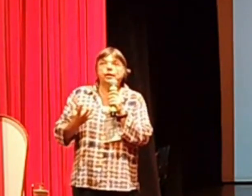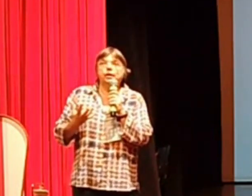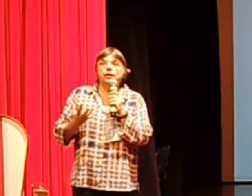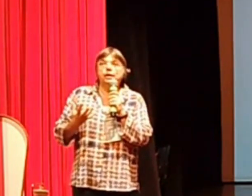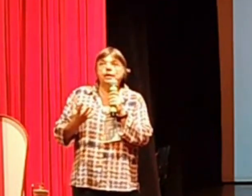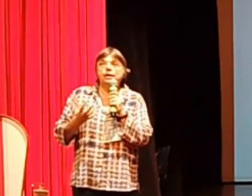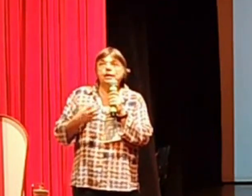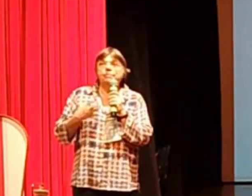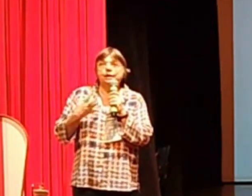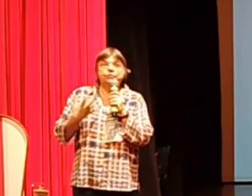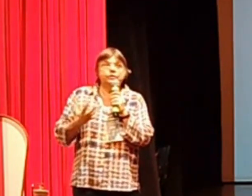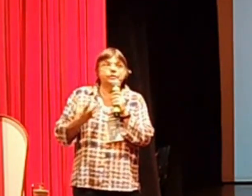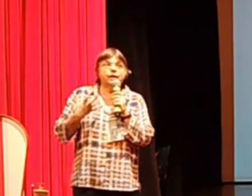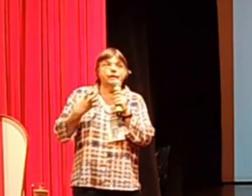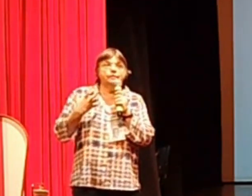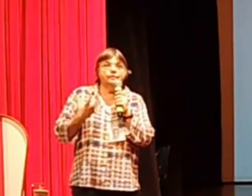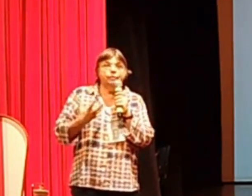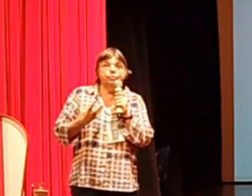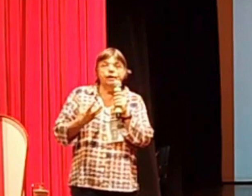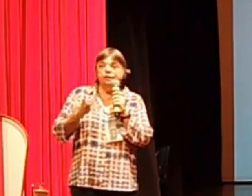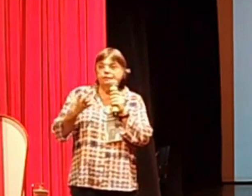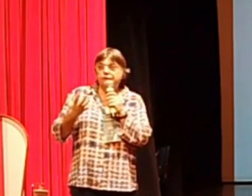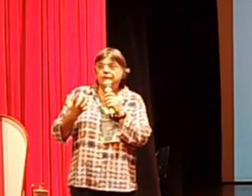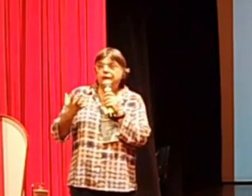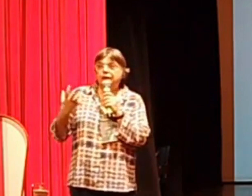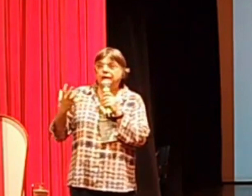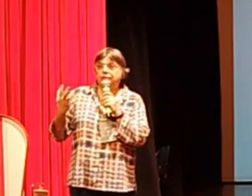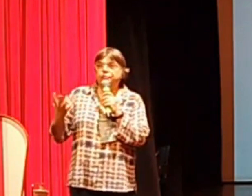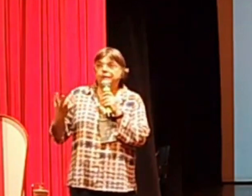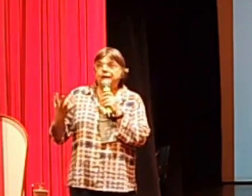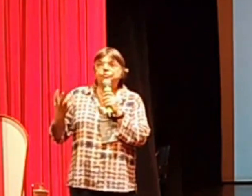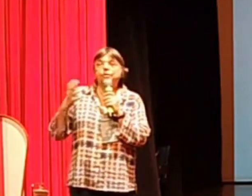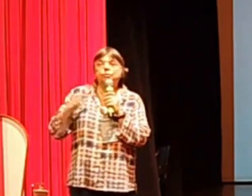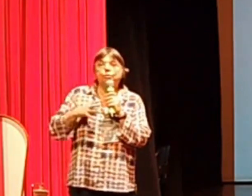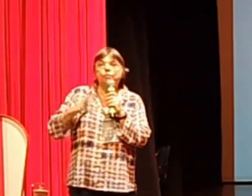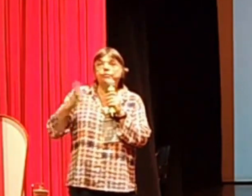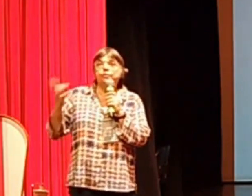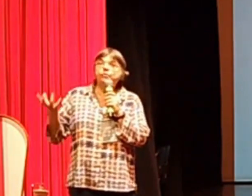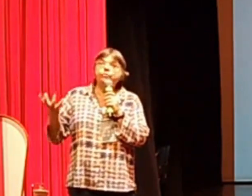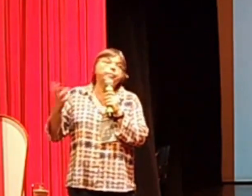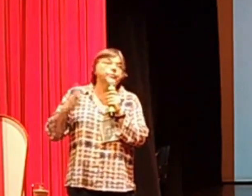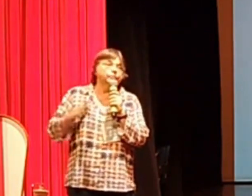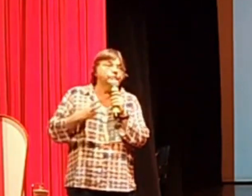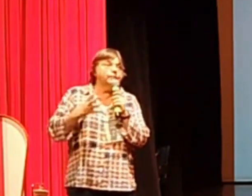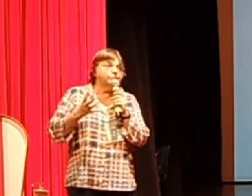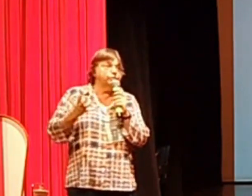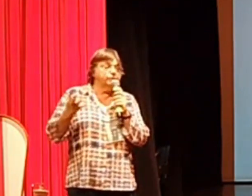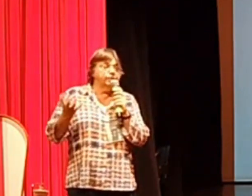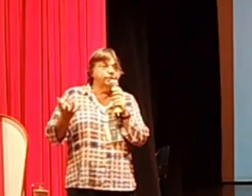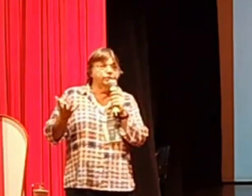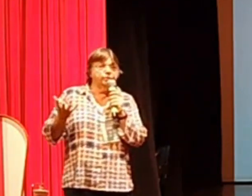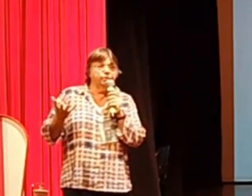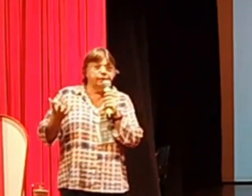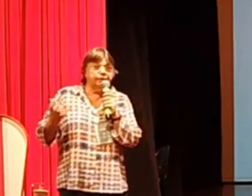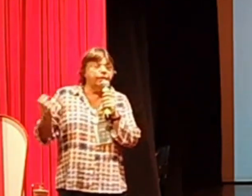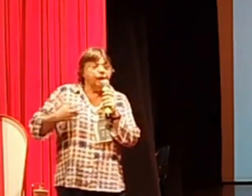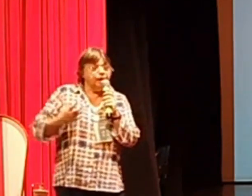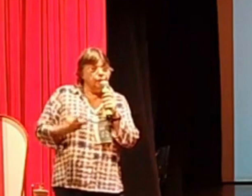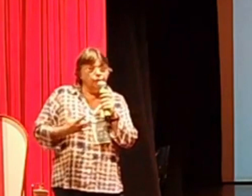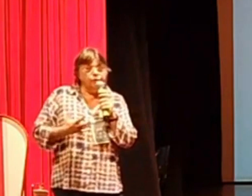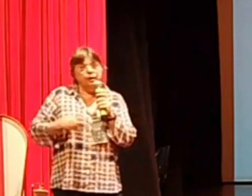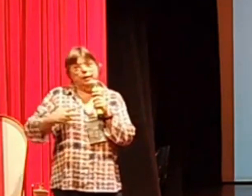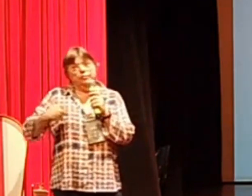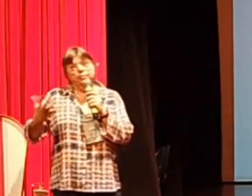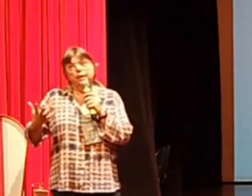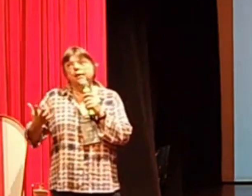frente. E imagina a insegurança que dá nos pais quando houve informações absolutamente desencontradas.